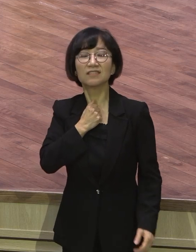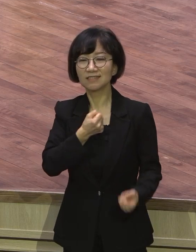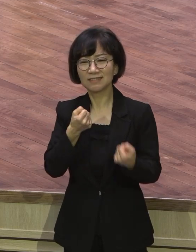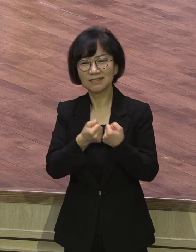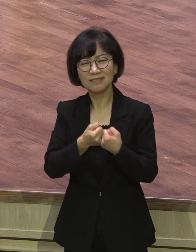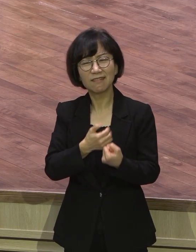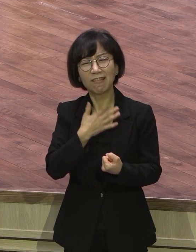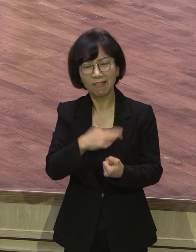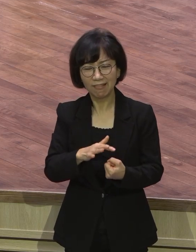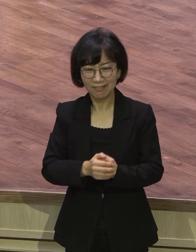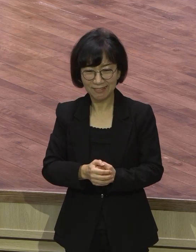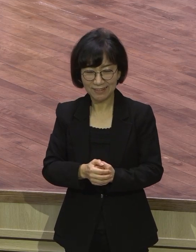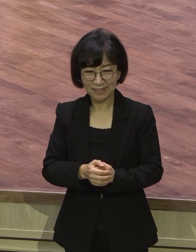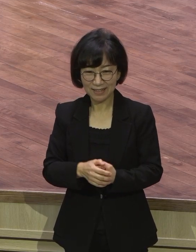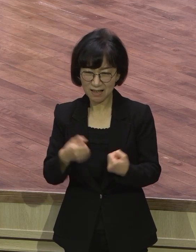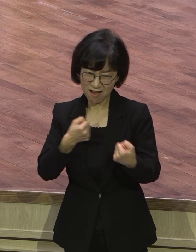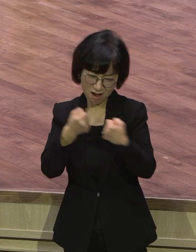나 격투 임의 사람이요.